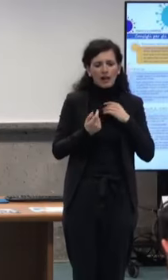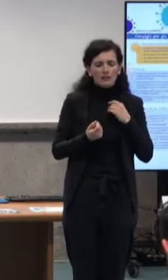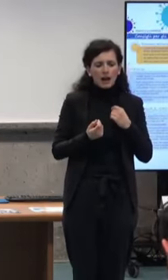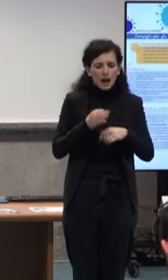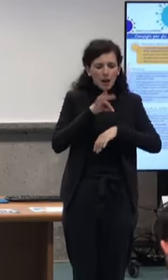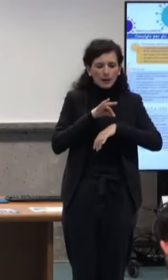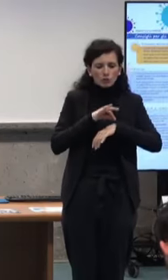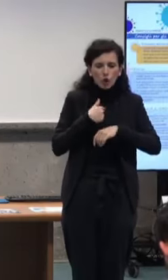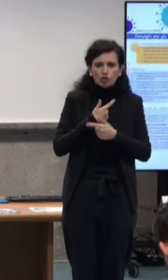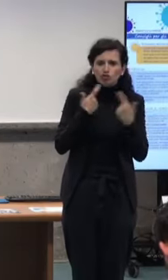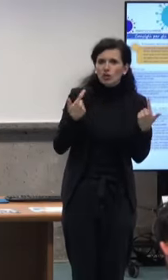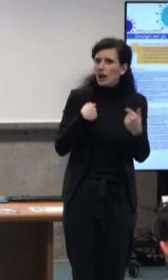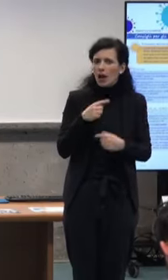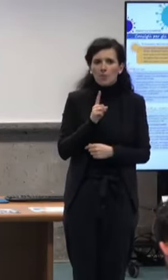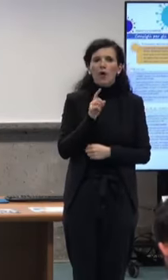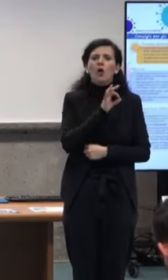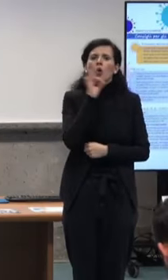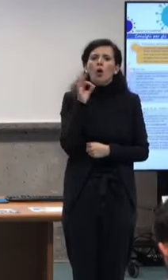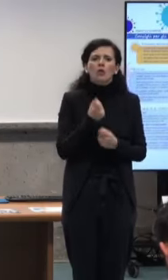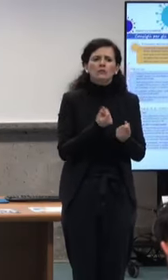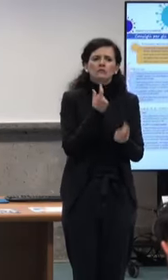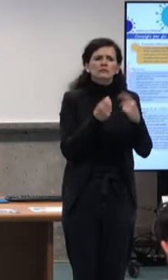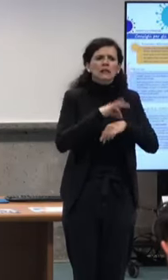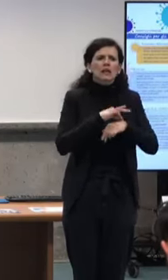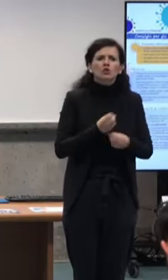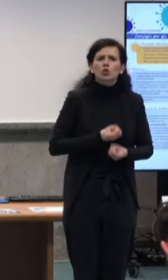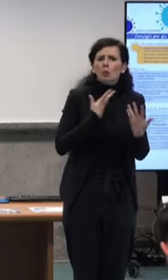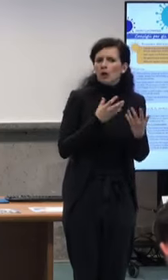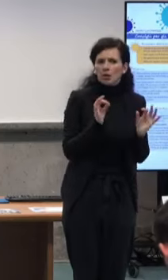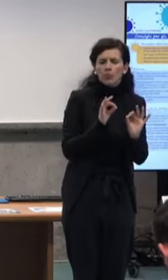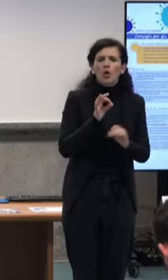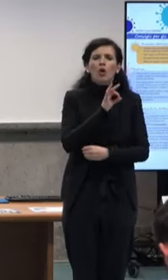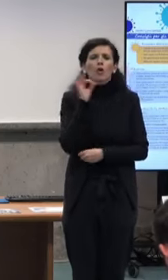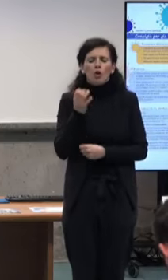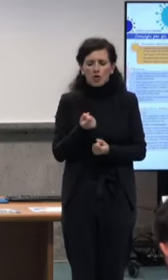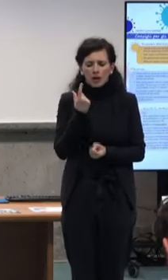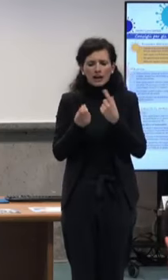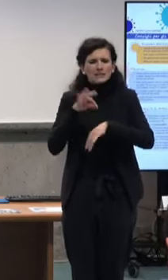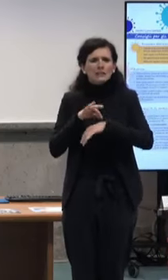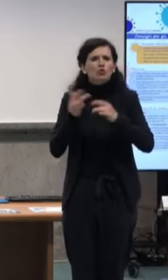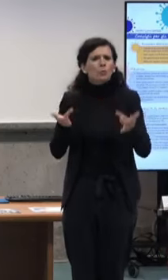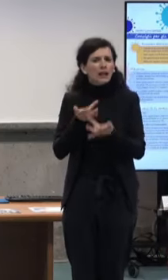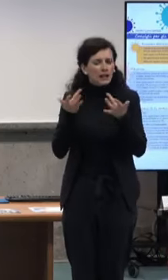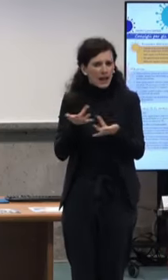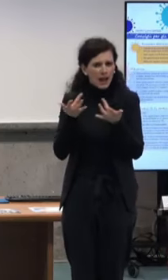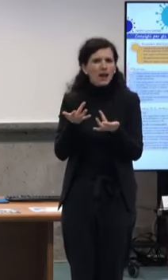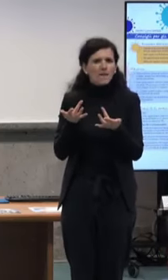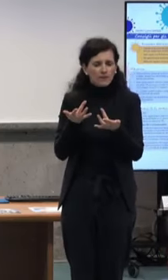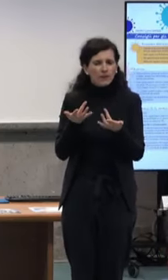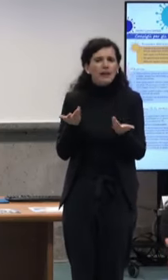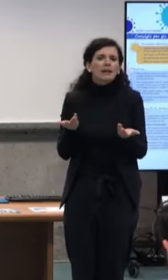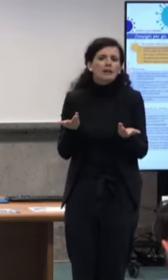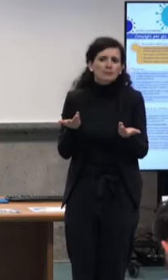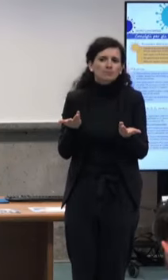clinicamente rilevante sono o completamente sintomatici o pause sintomatici appunto che non vengono registrati dal